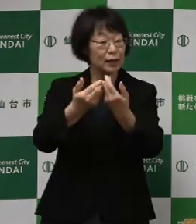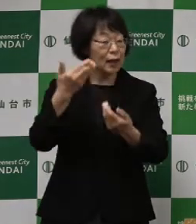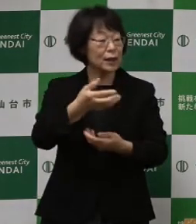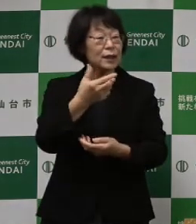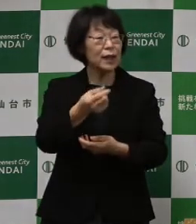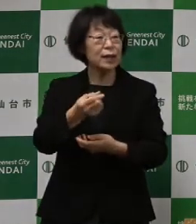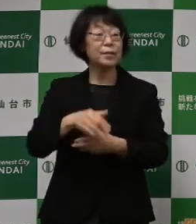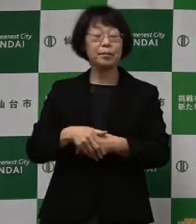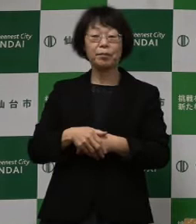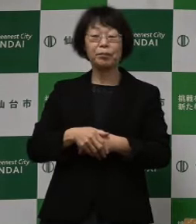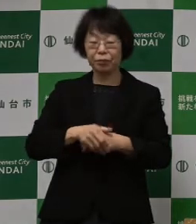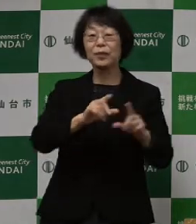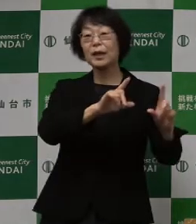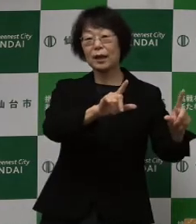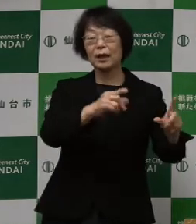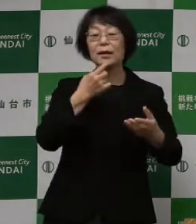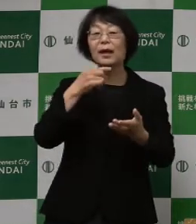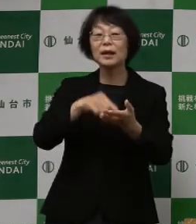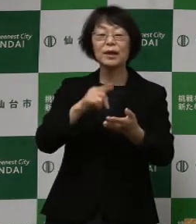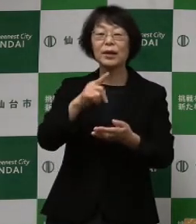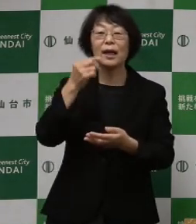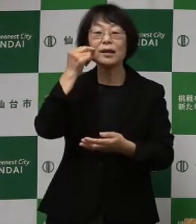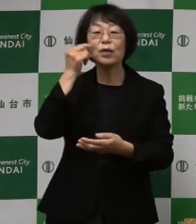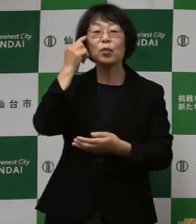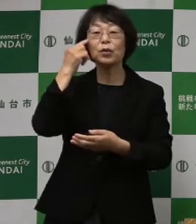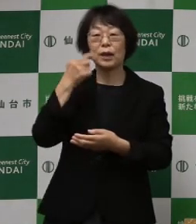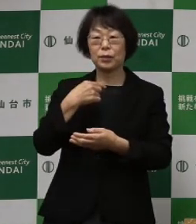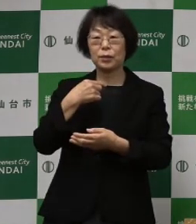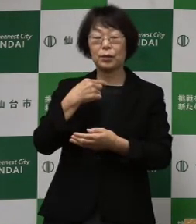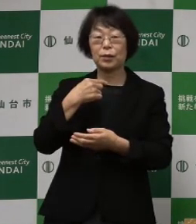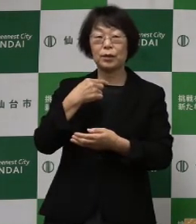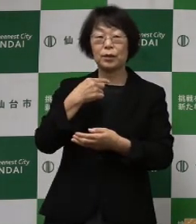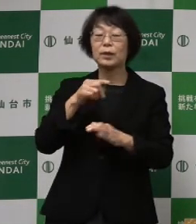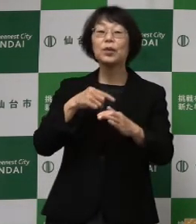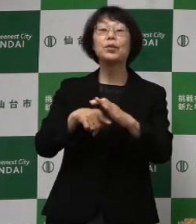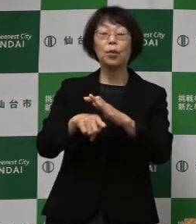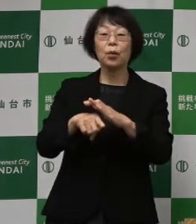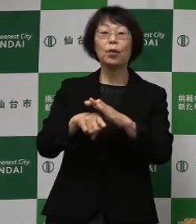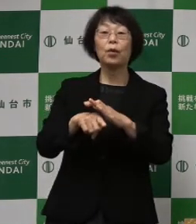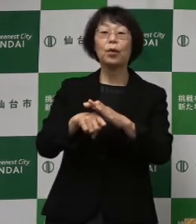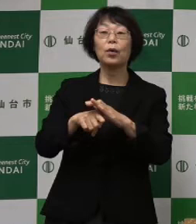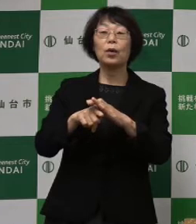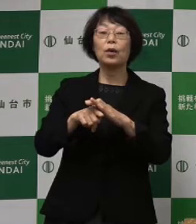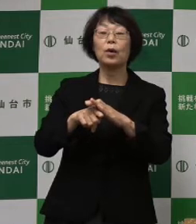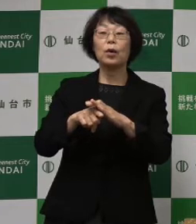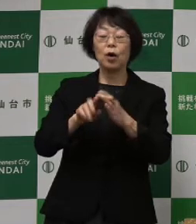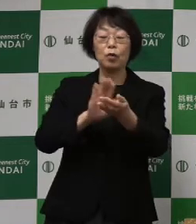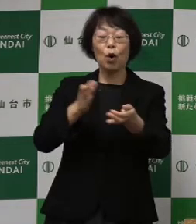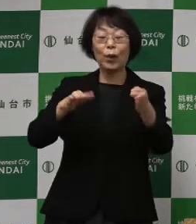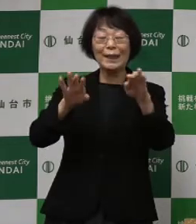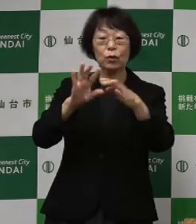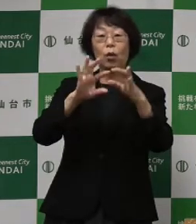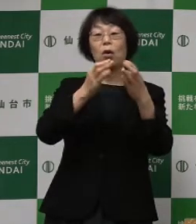か。 簡単には申し上げられないと思ってるんです。と言いますのも、これ病院の経営に